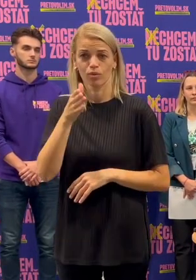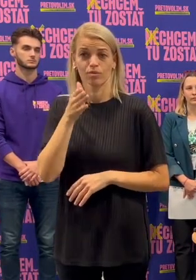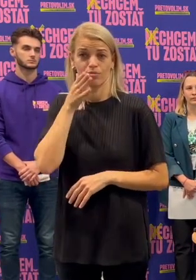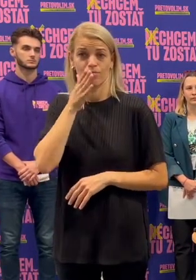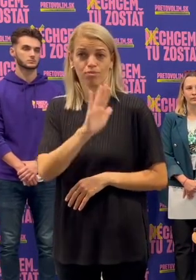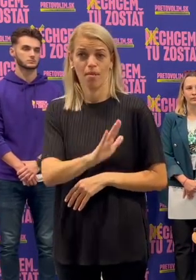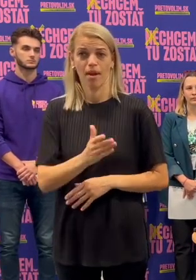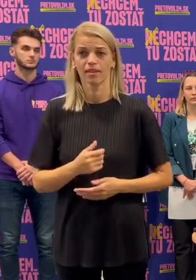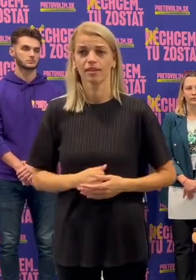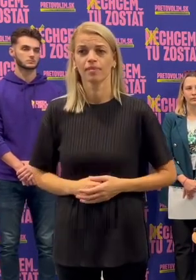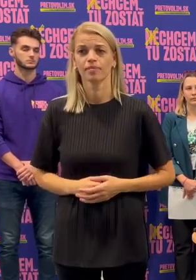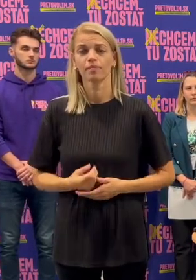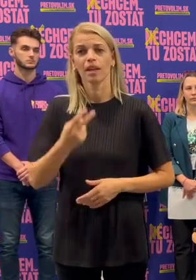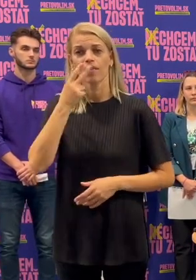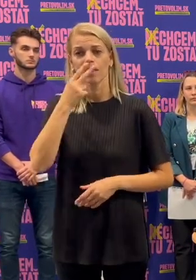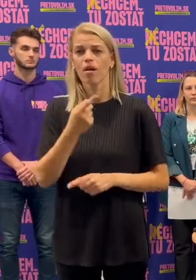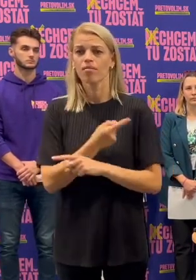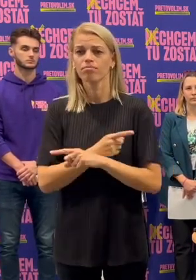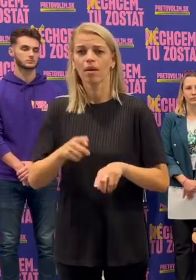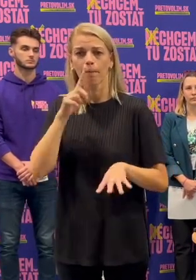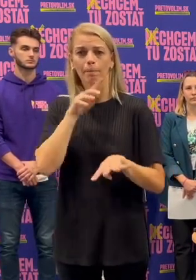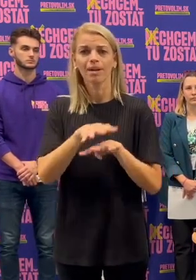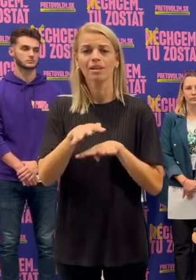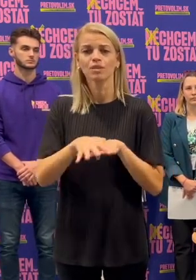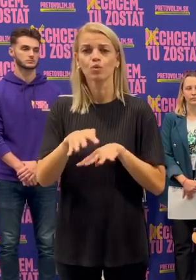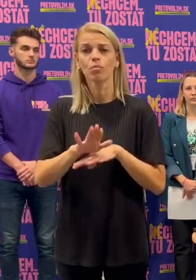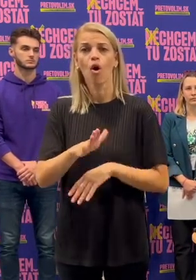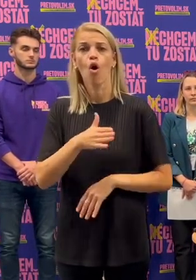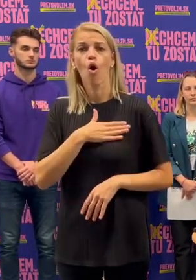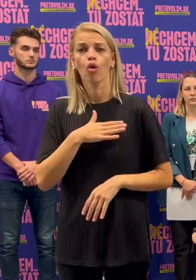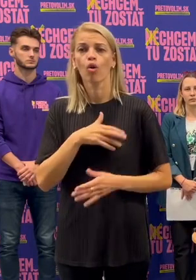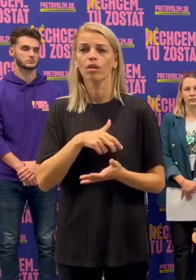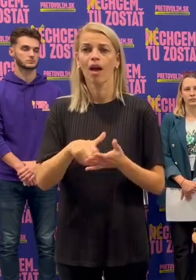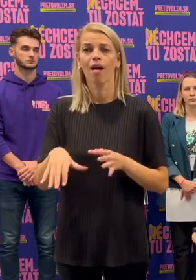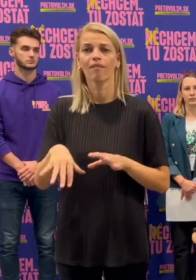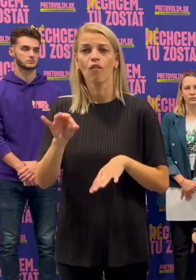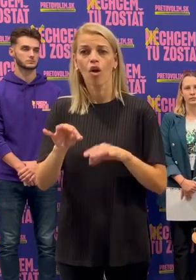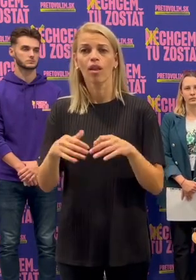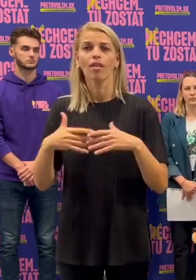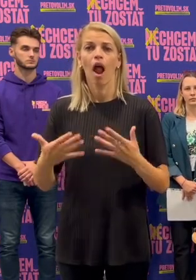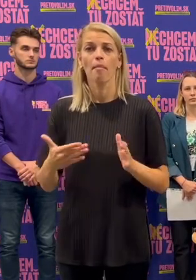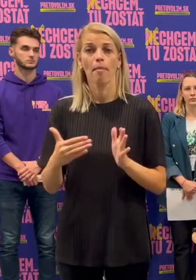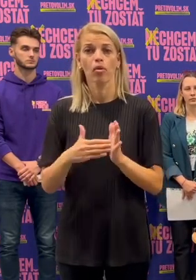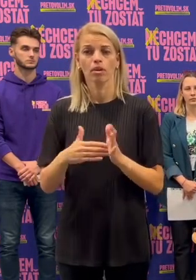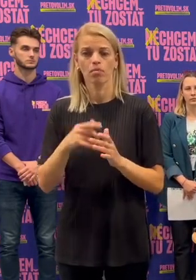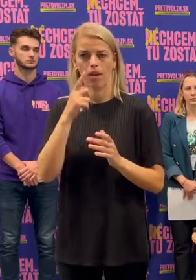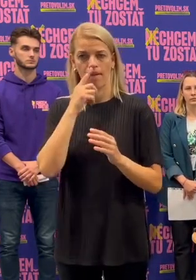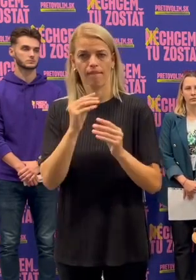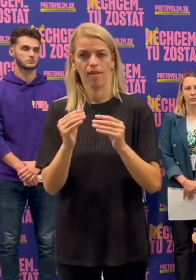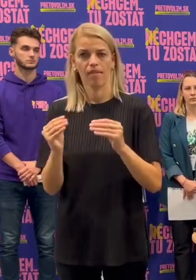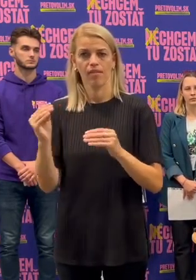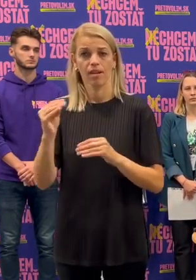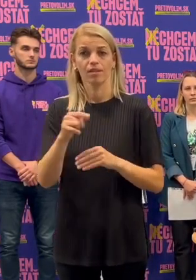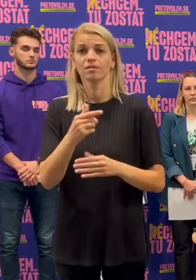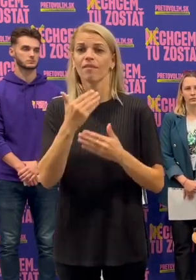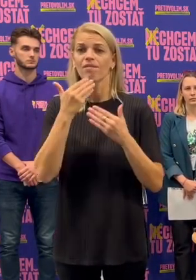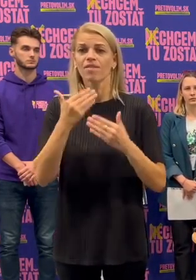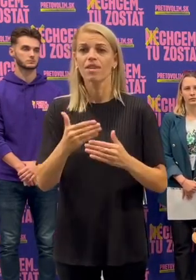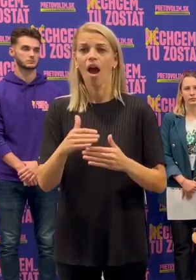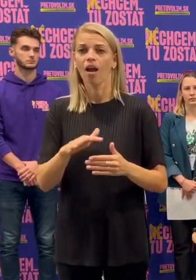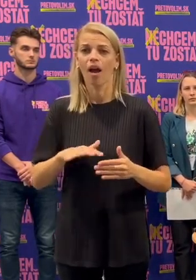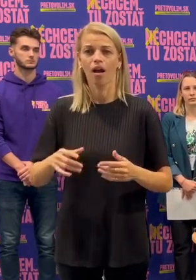mať. Vidíme z rôznych prieskumov, že naozaj tá ochota ísť voliť alebo potreba ísť voliť stúpa a myslím si, že je to zásluhou všetkých